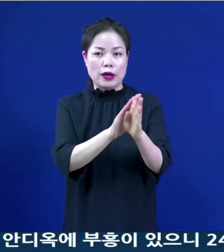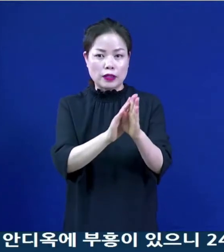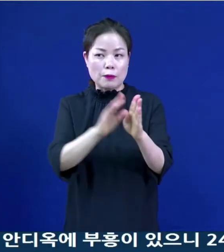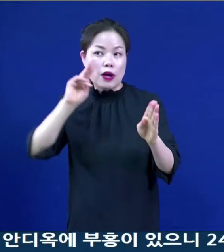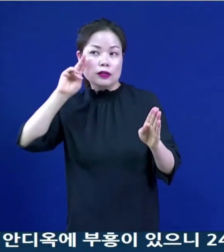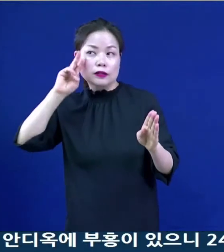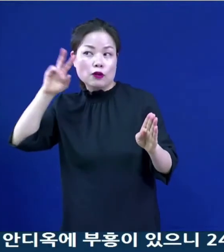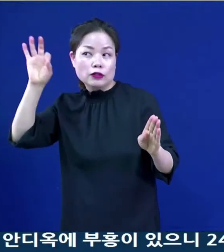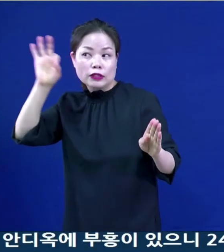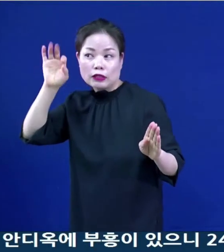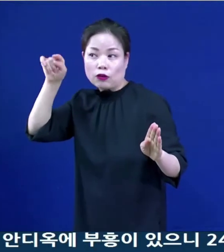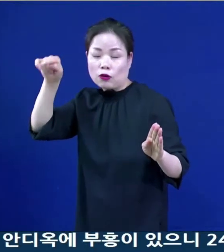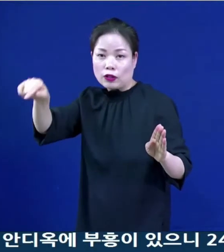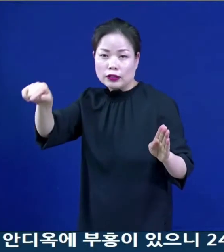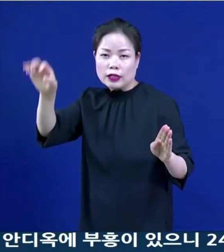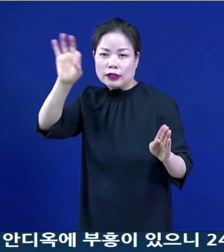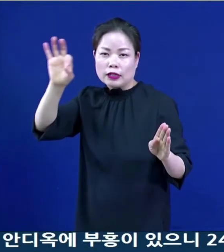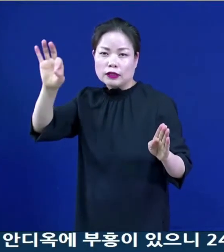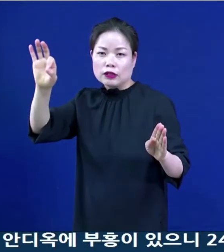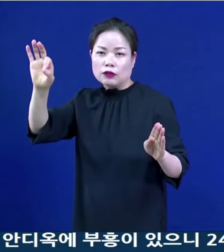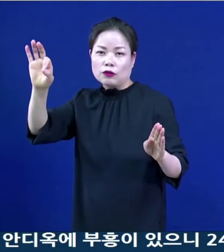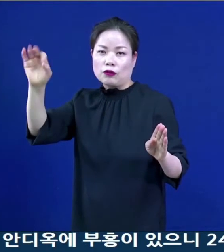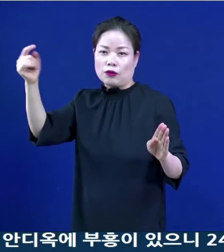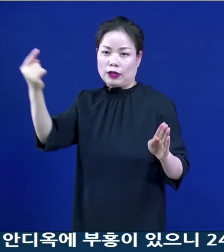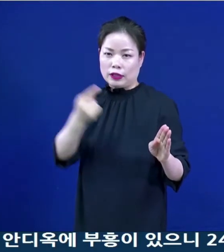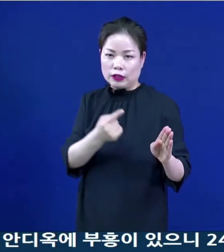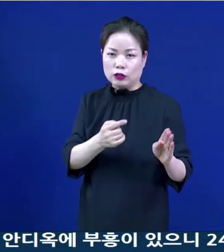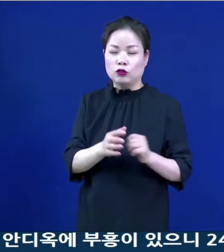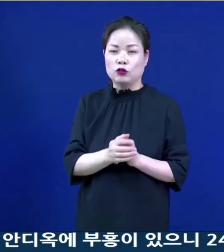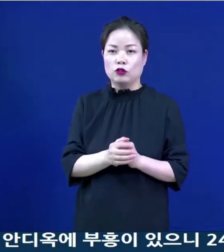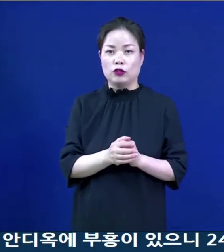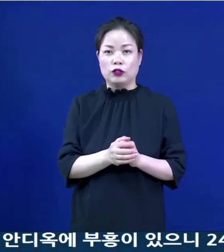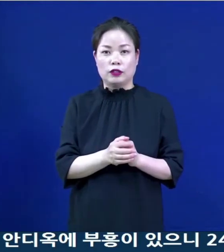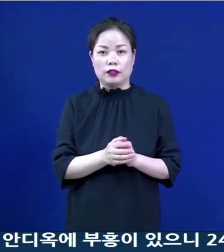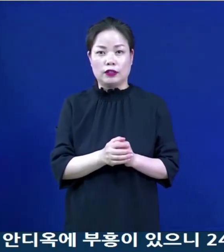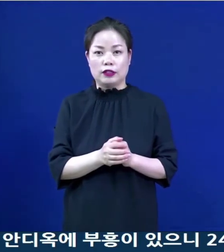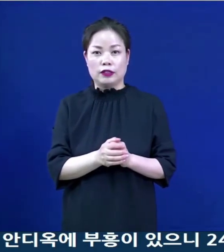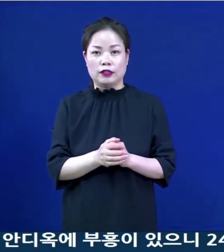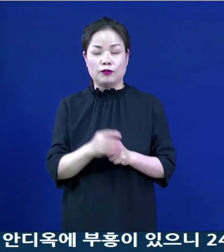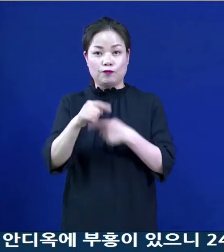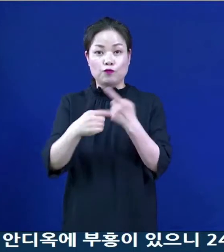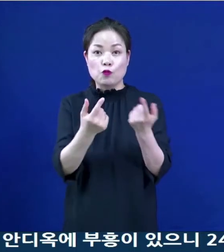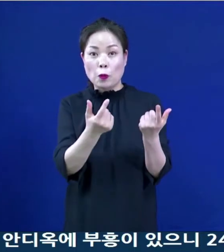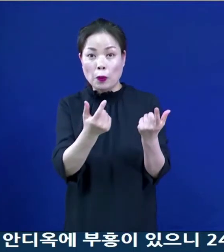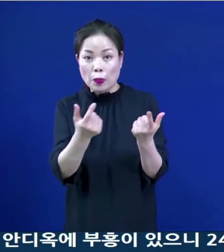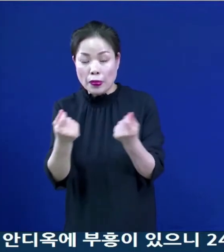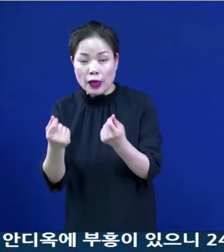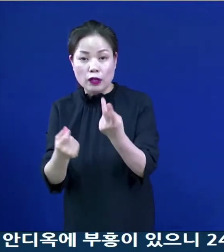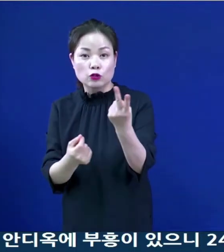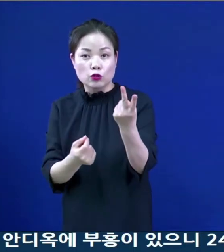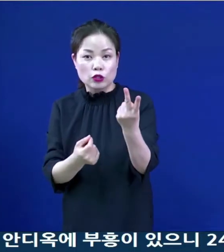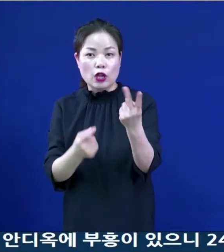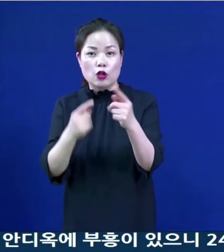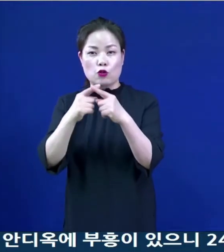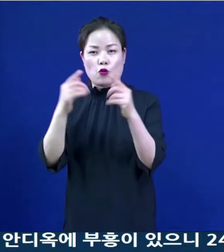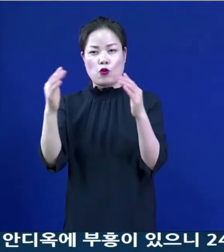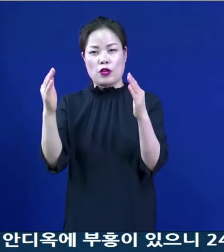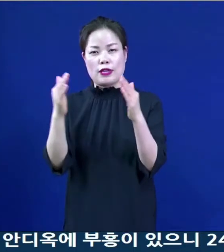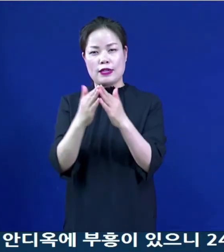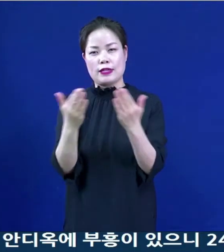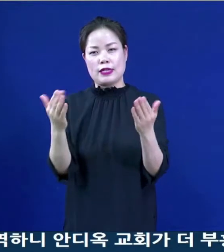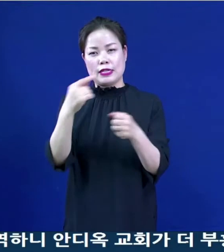가서 26절 찾아서 돌아왔습니다. 둘이부터 같이 읽겠습니다. 시작. 둘이